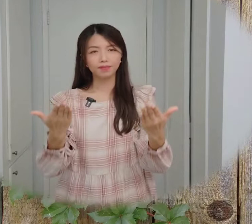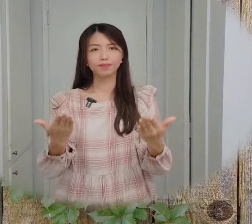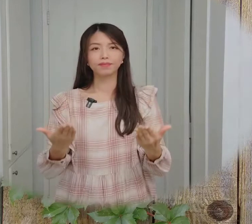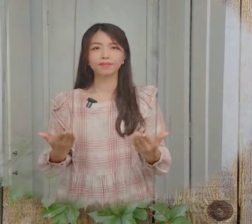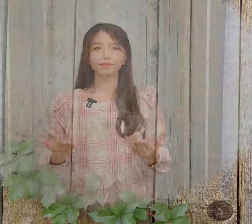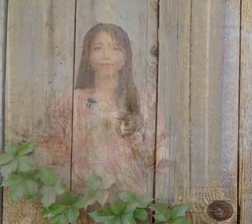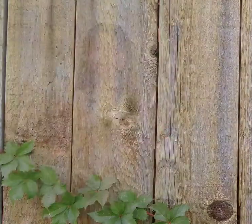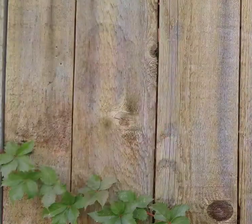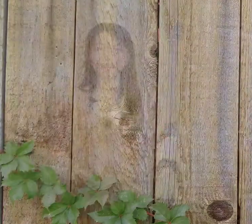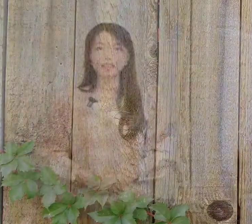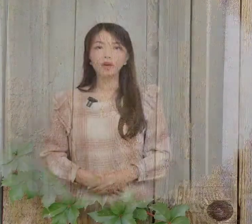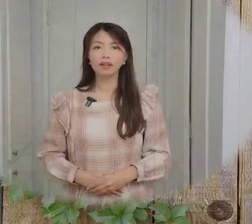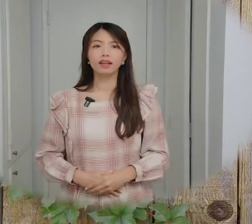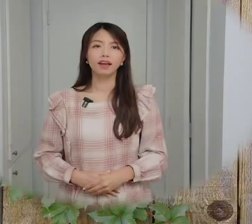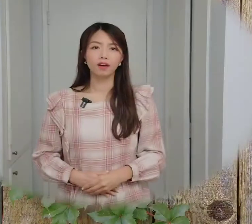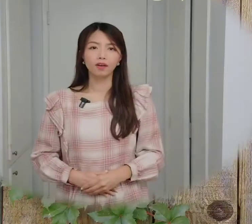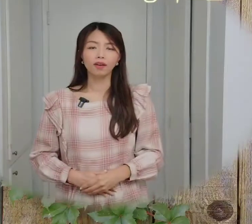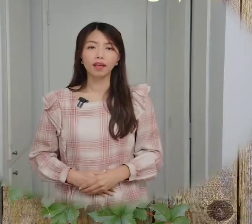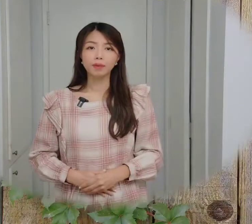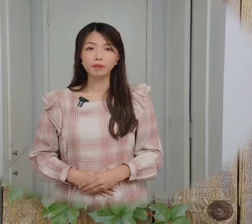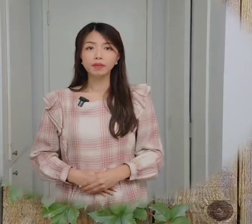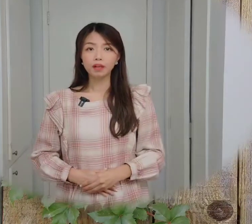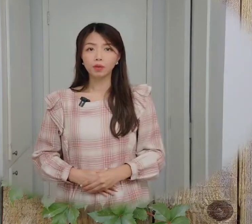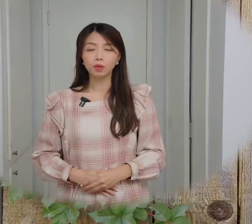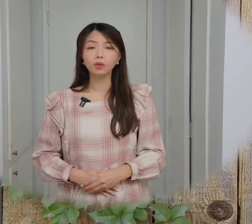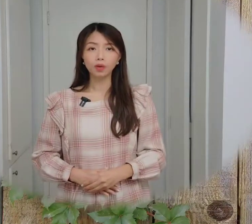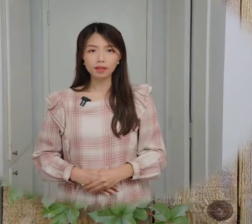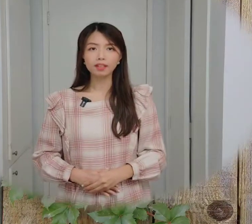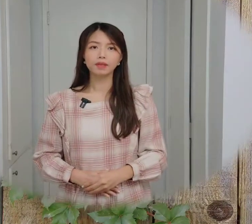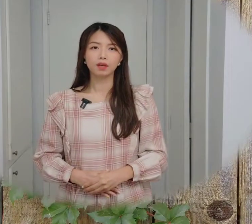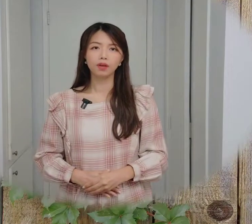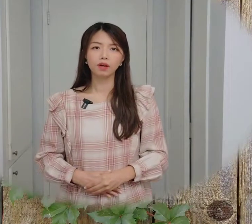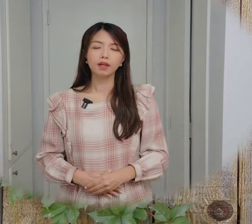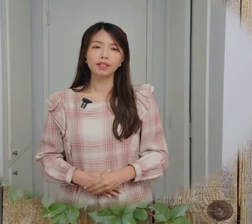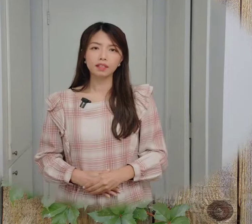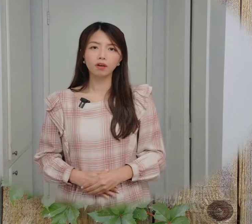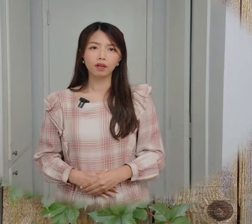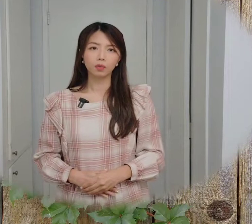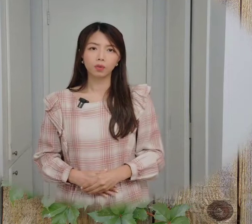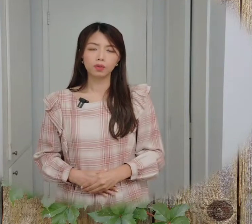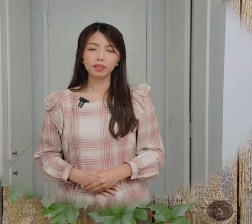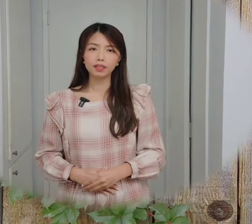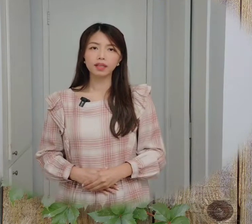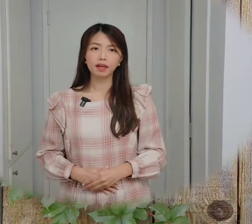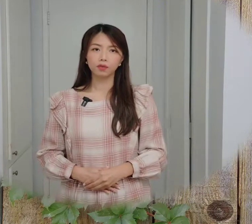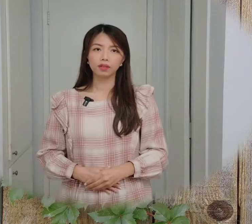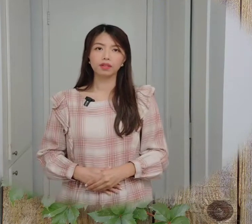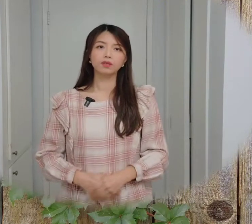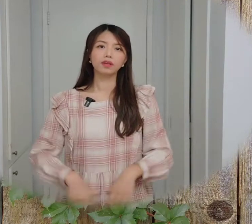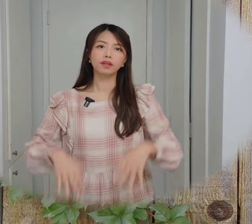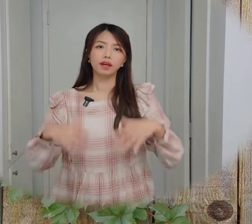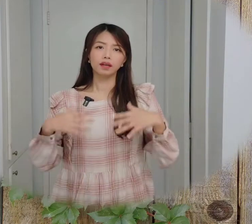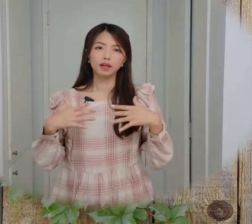인도하시네. 네, 2절 해드릴게요. 내 믿음 흔들리고 똑같이 하시면 되고요. 지쳐가도, 지치다 라고